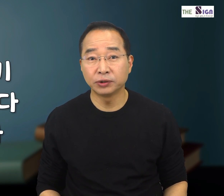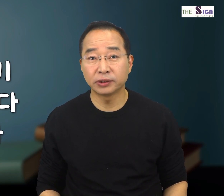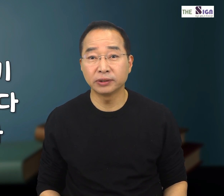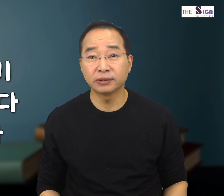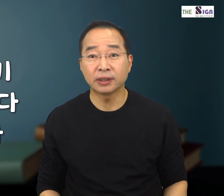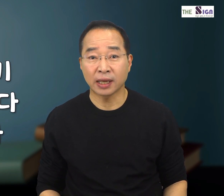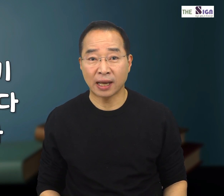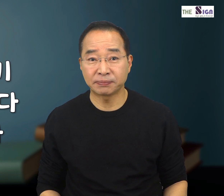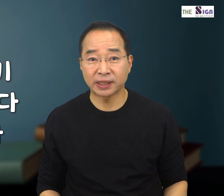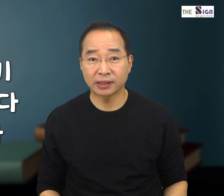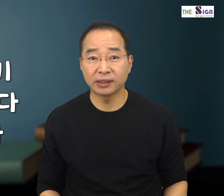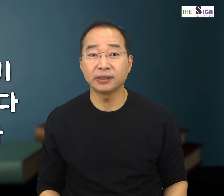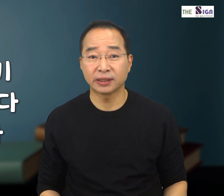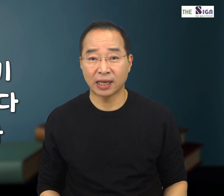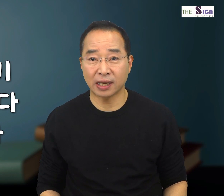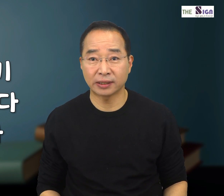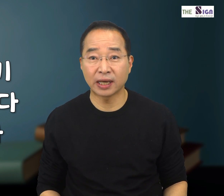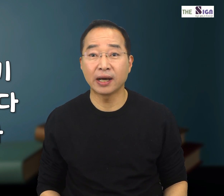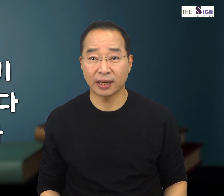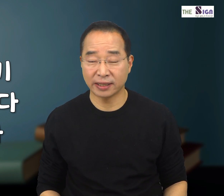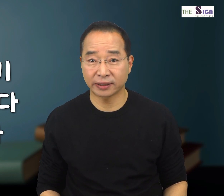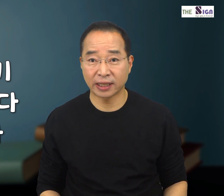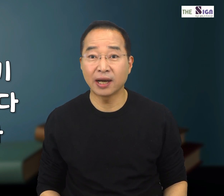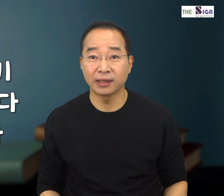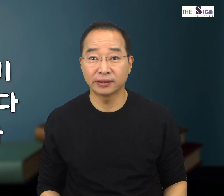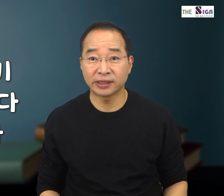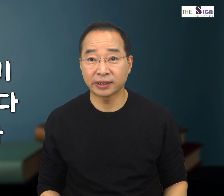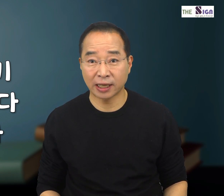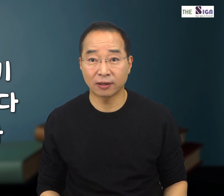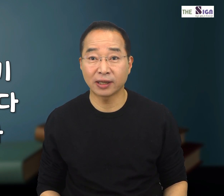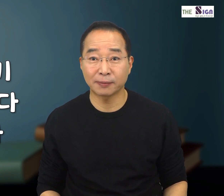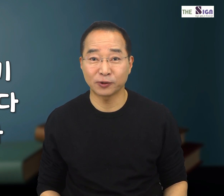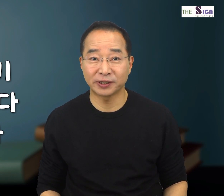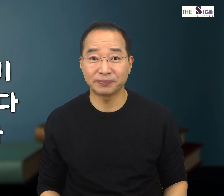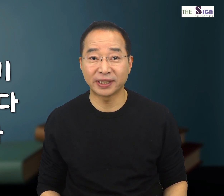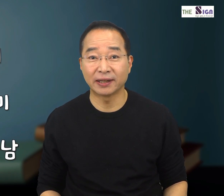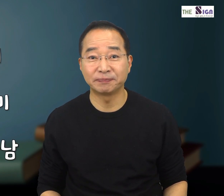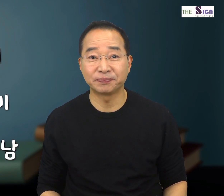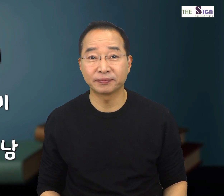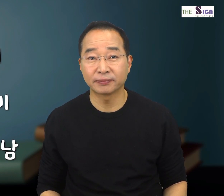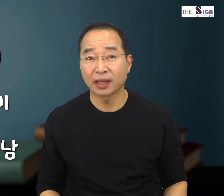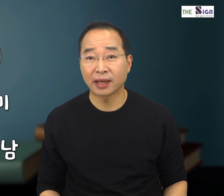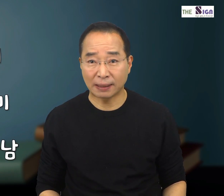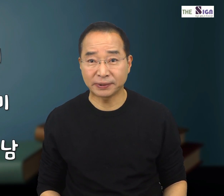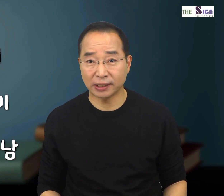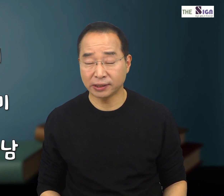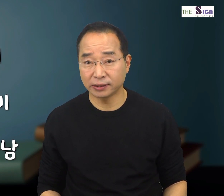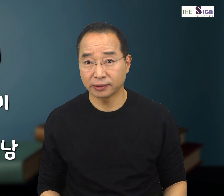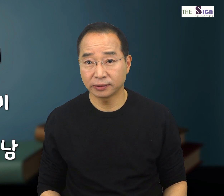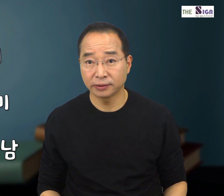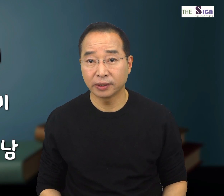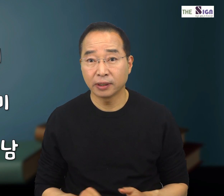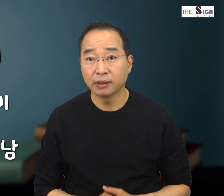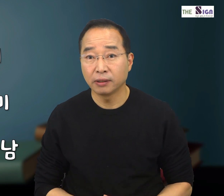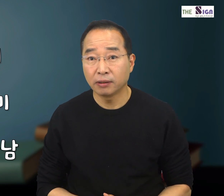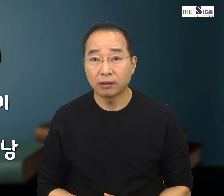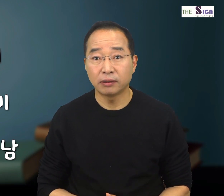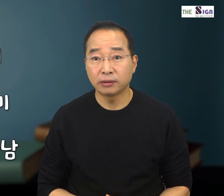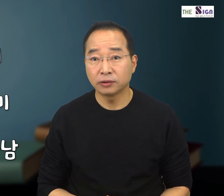오늘은 갑자기, 강하다, 같다 세 단어를 알아보겠습니다. 갑자기 두